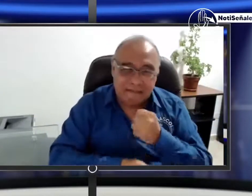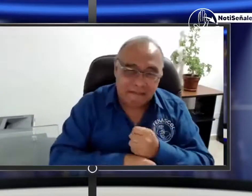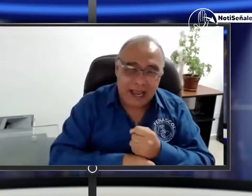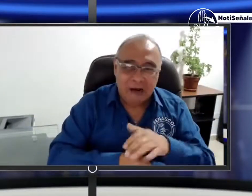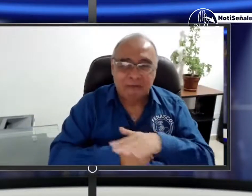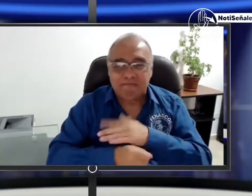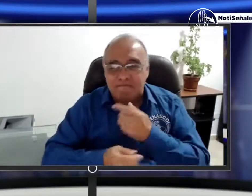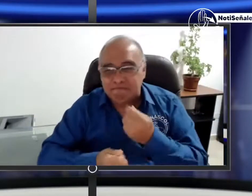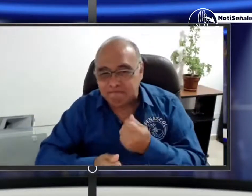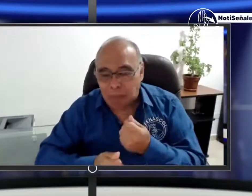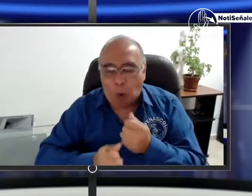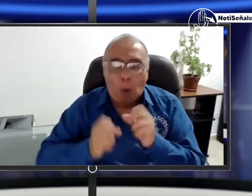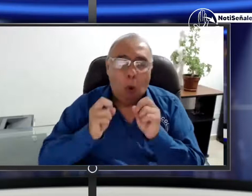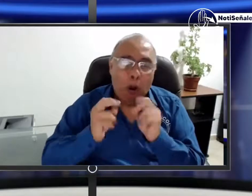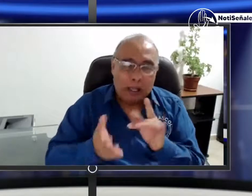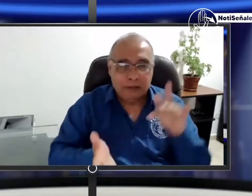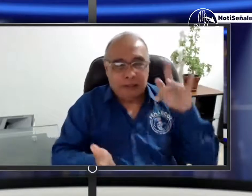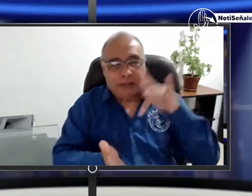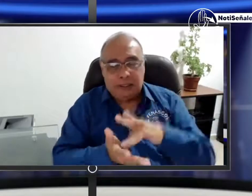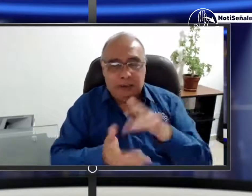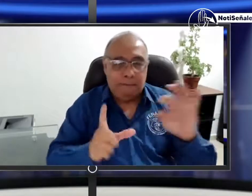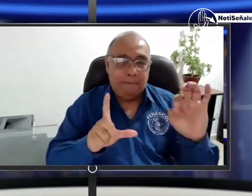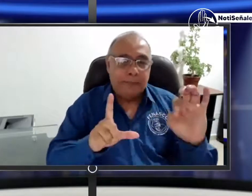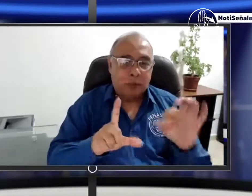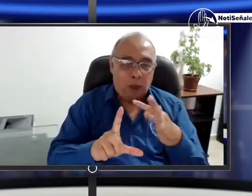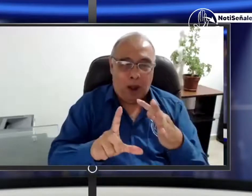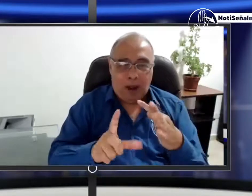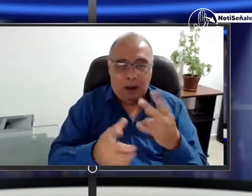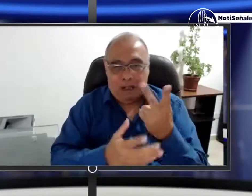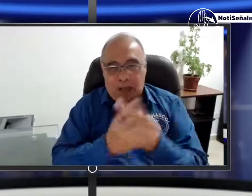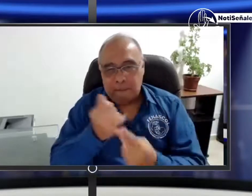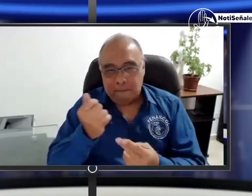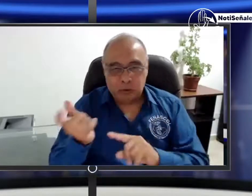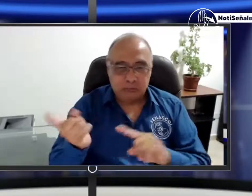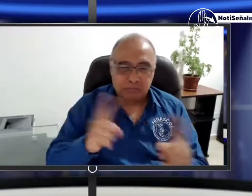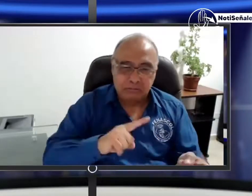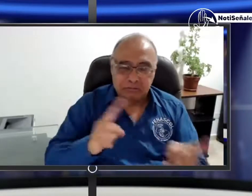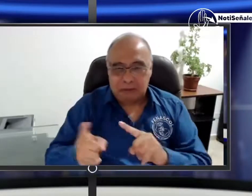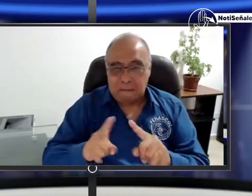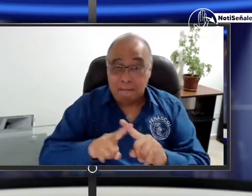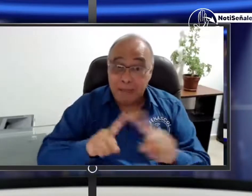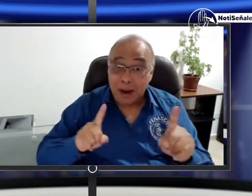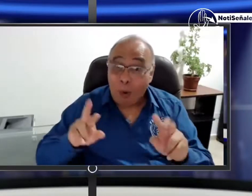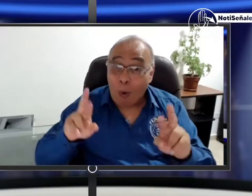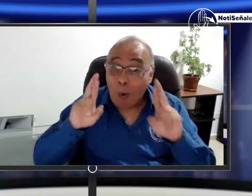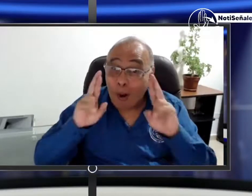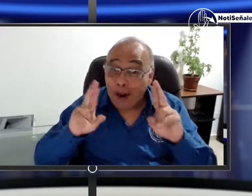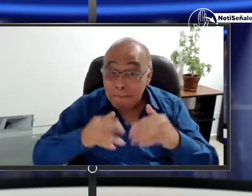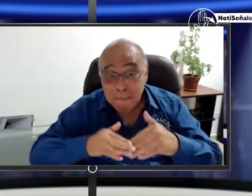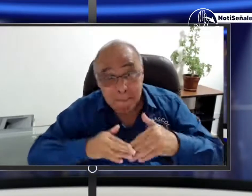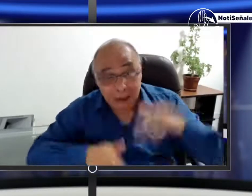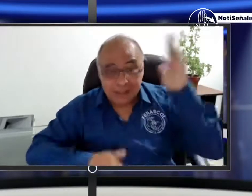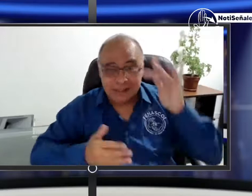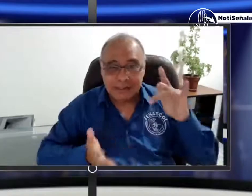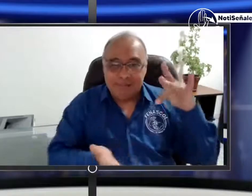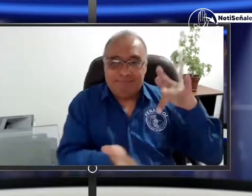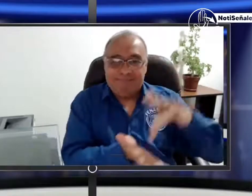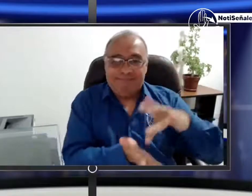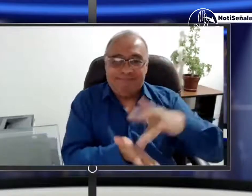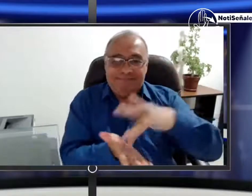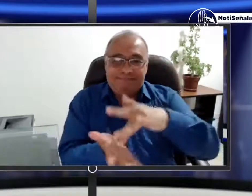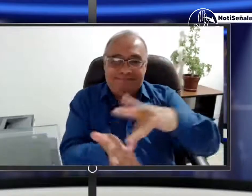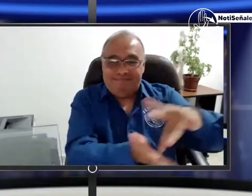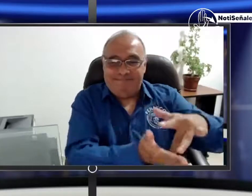asistir a este encuentro yo sé que muchos trabajan algunas personas tienen una situación difícil pero se contempla